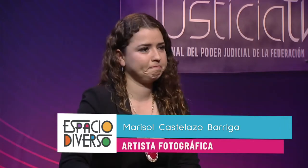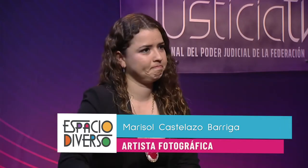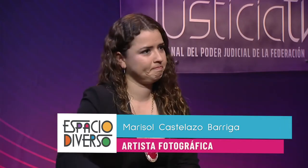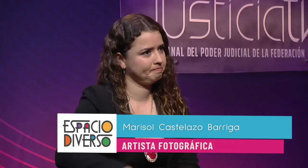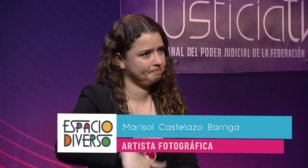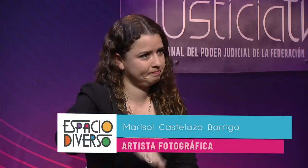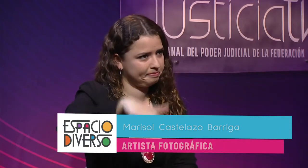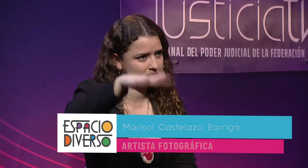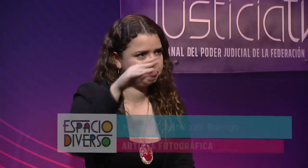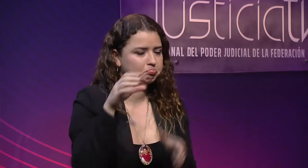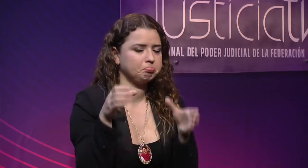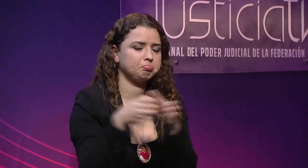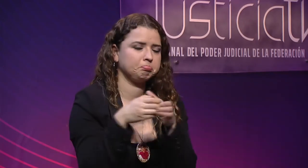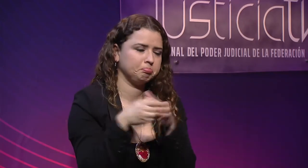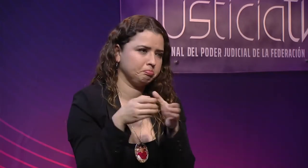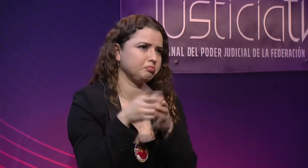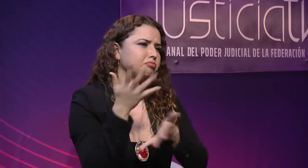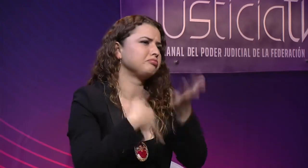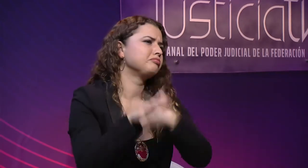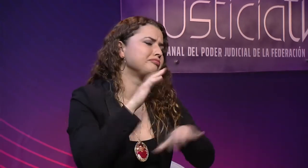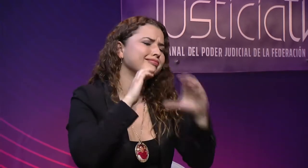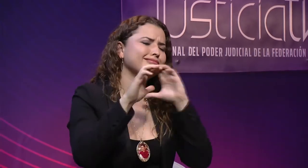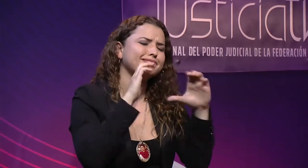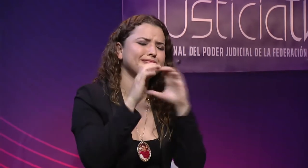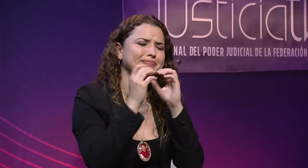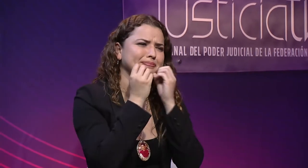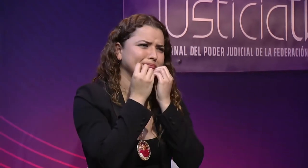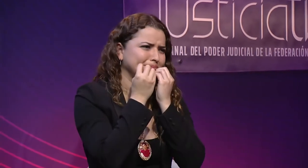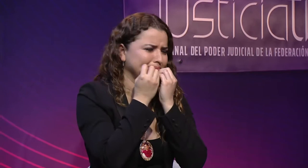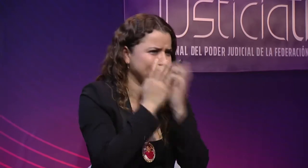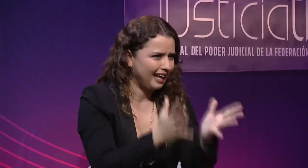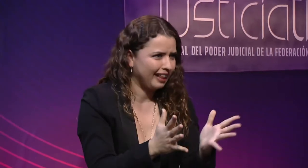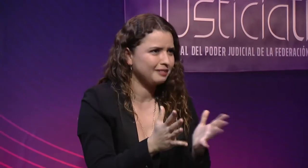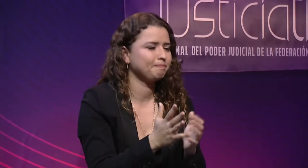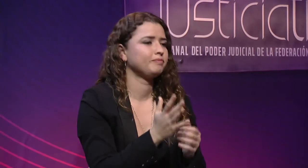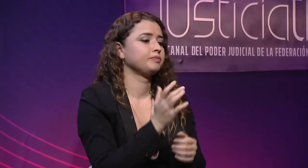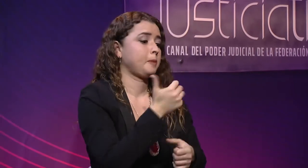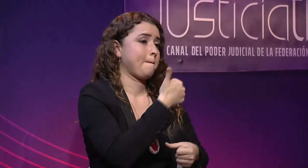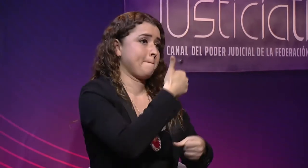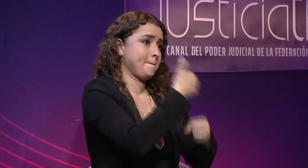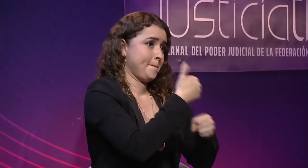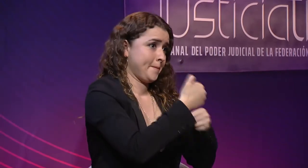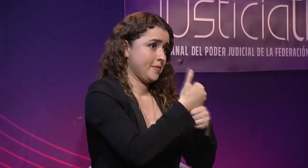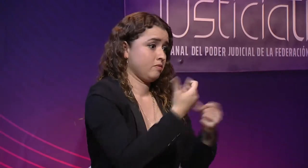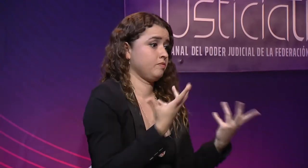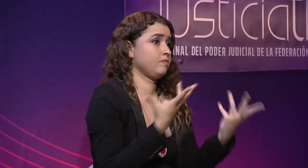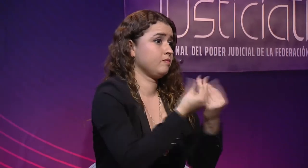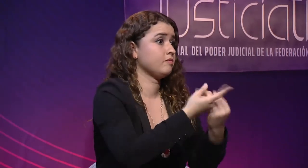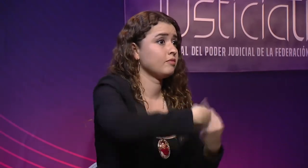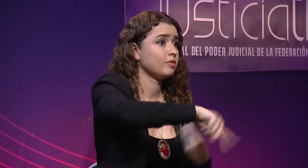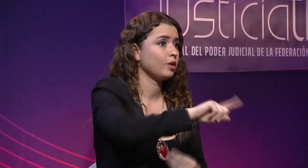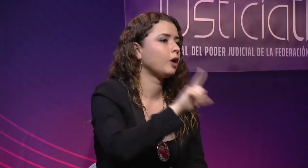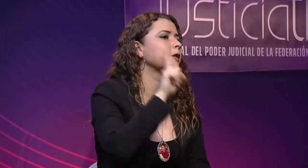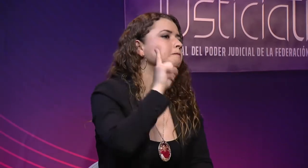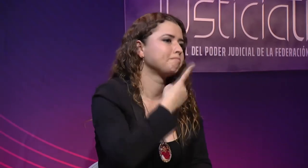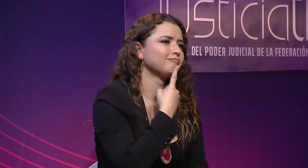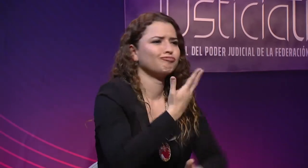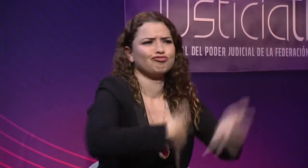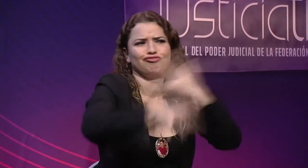pues sinceramente desde que crecí con ellos, entonces mi comunicación era de lo mejor, ¿no? En lengua de señas. También